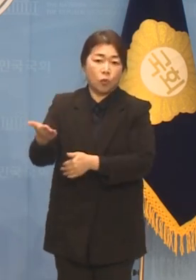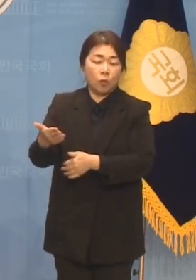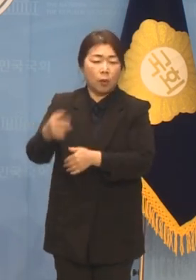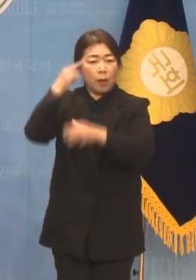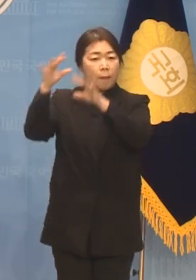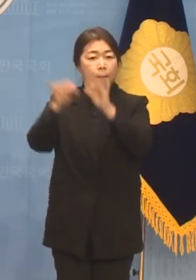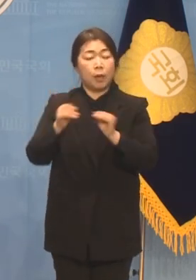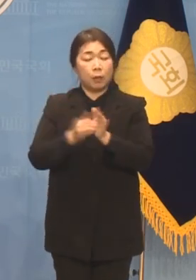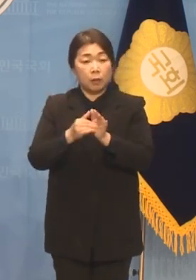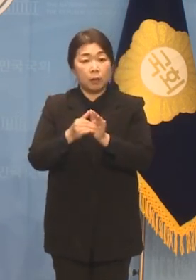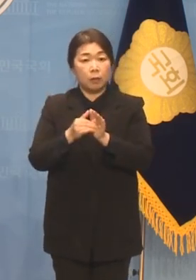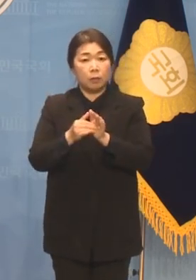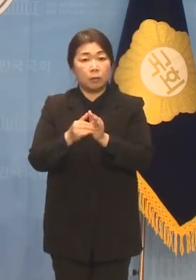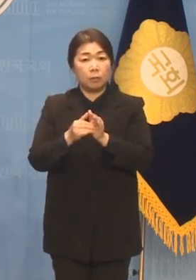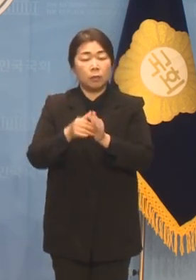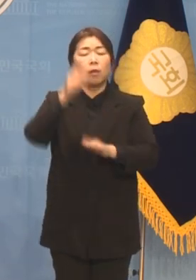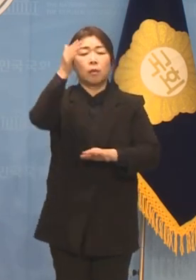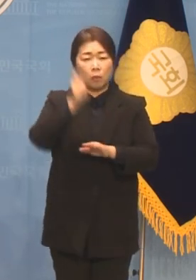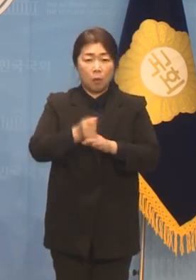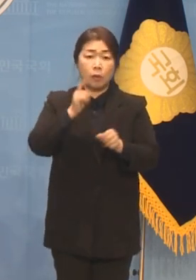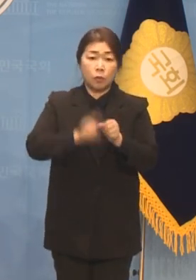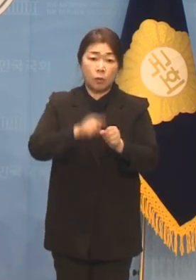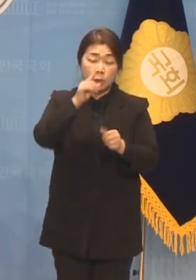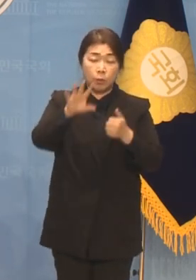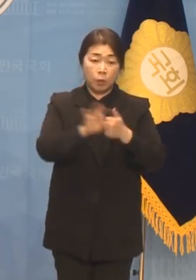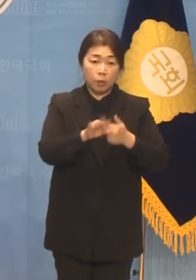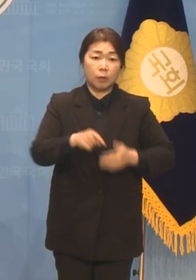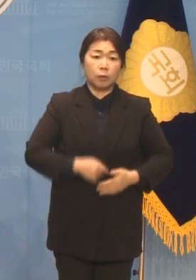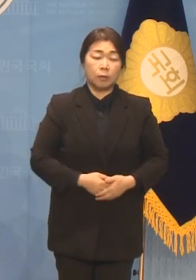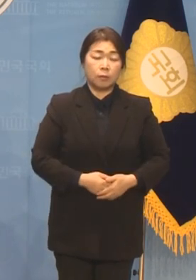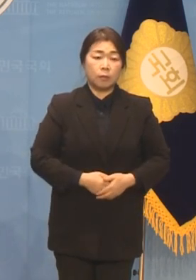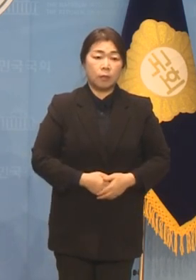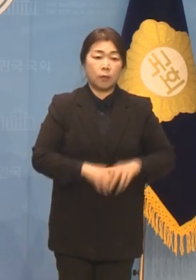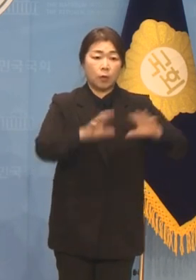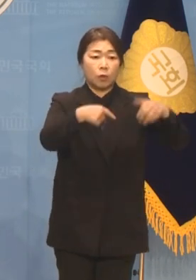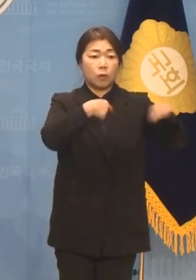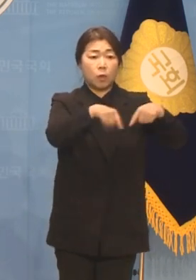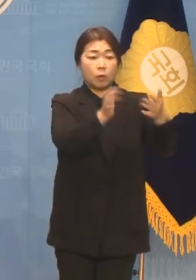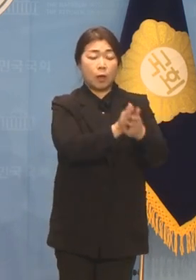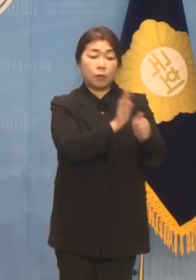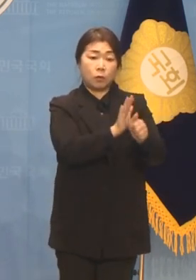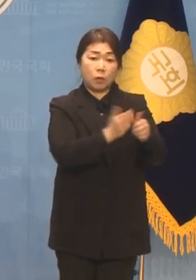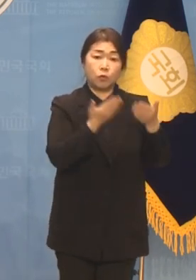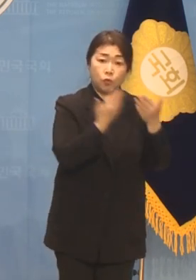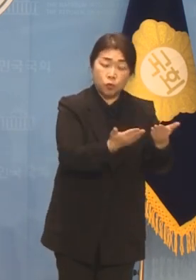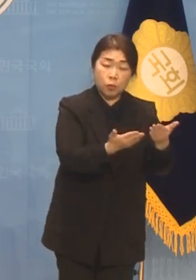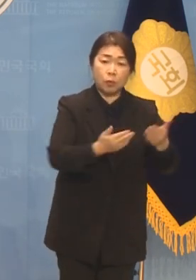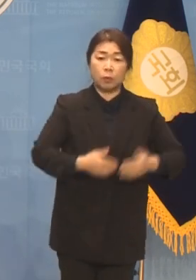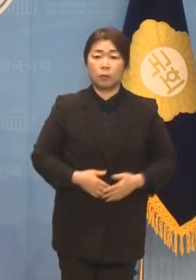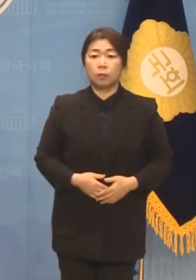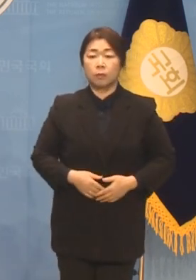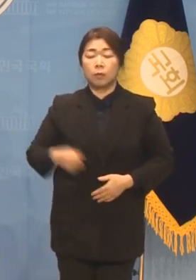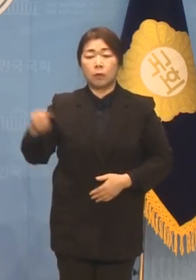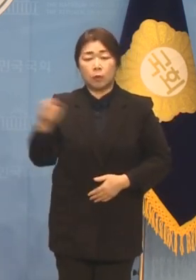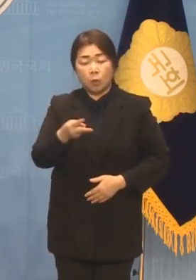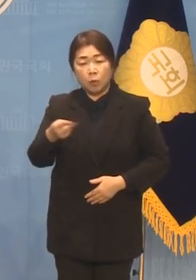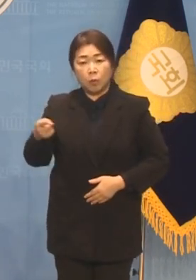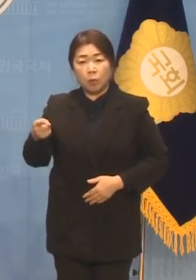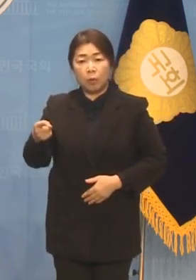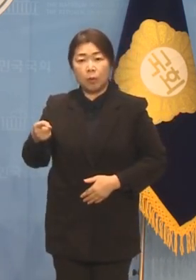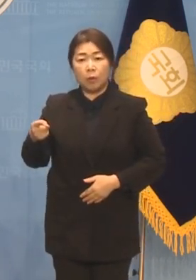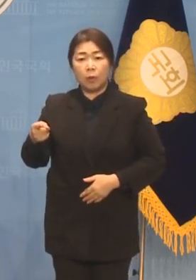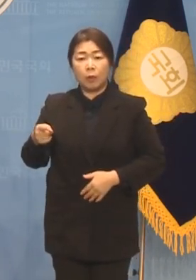최종적으로는 비례대표 의석을 늘리지도 못하고 연동형 비례대표제를 완전히 도입하지도 못해서 한계가